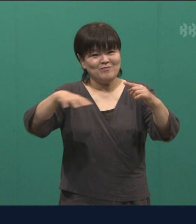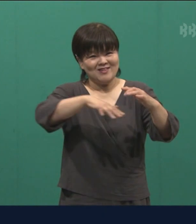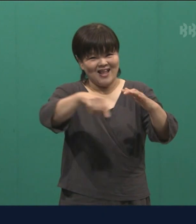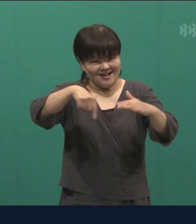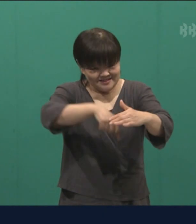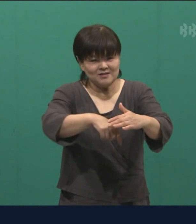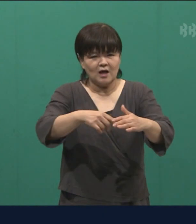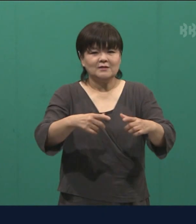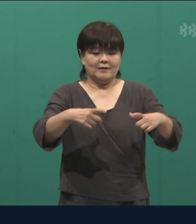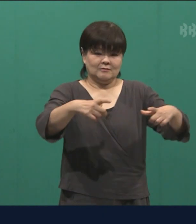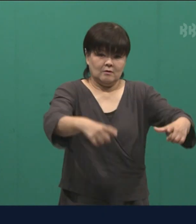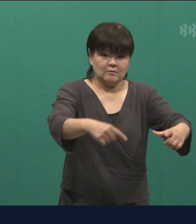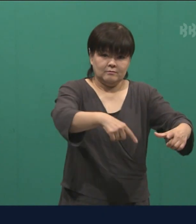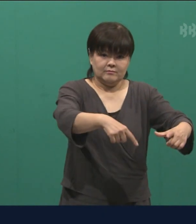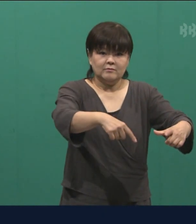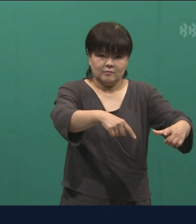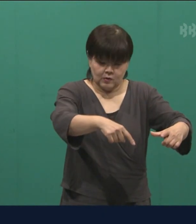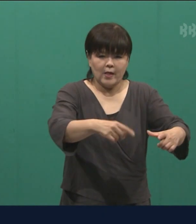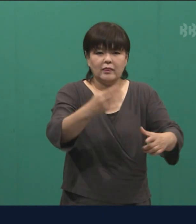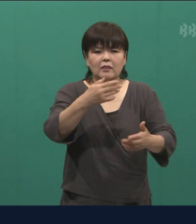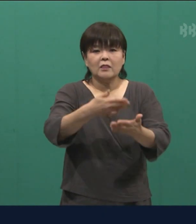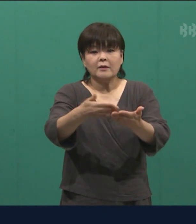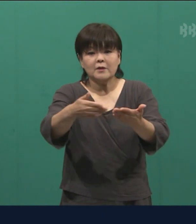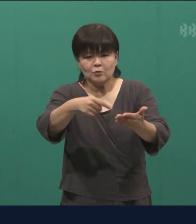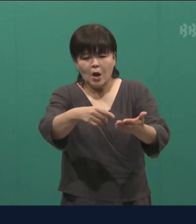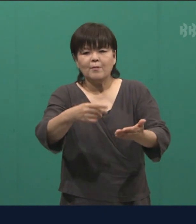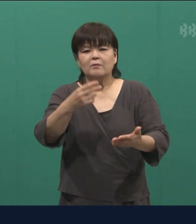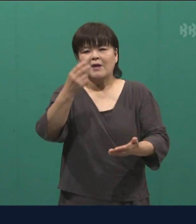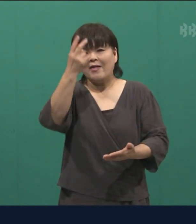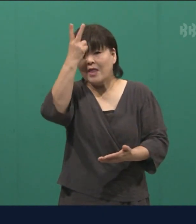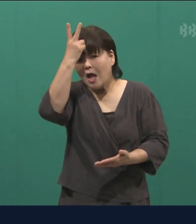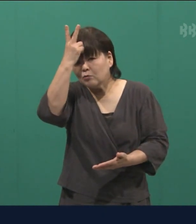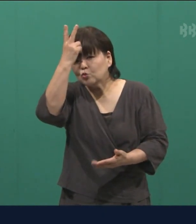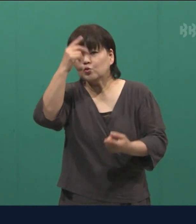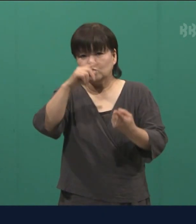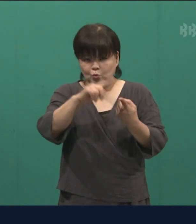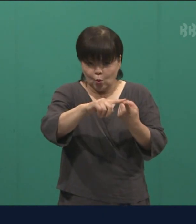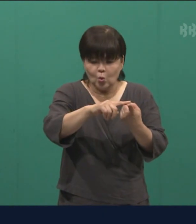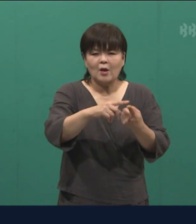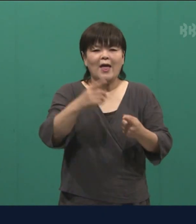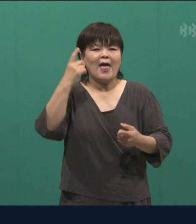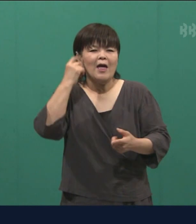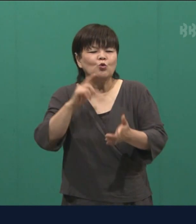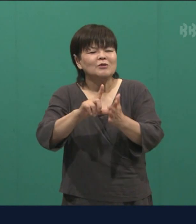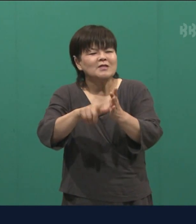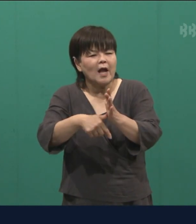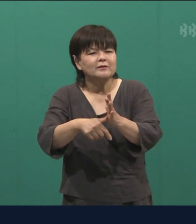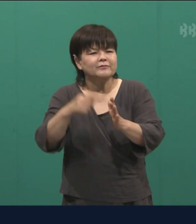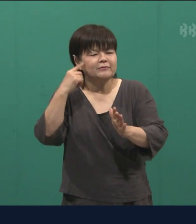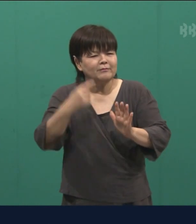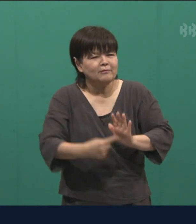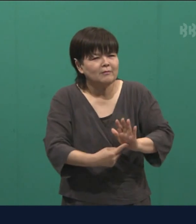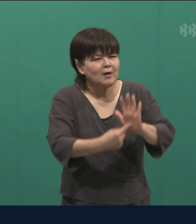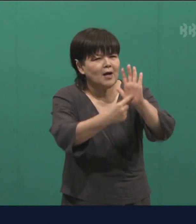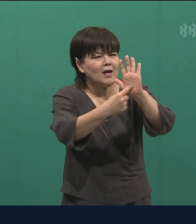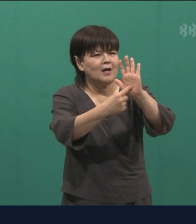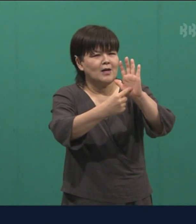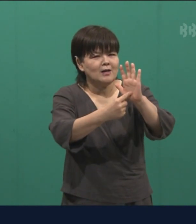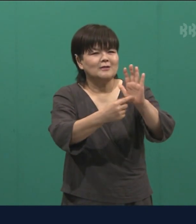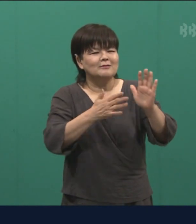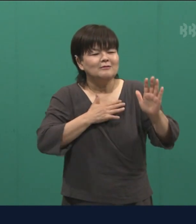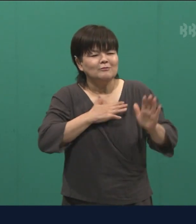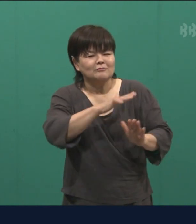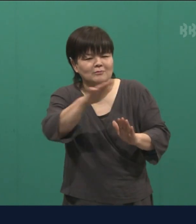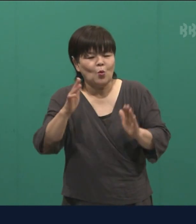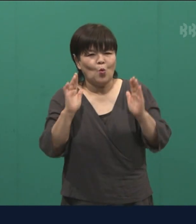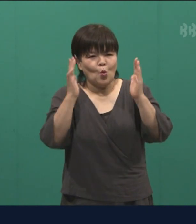渚公園内に設置されたマンホールのデザインはガンダムと江戸時代からの名